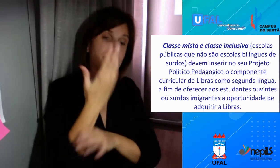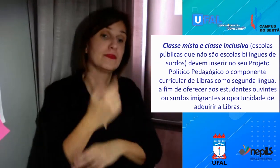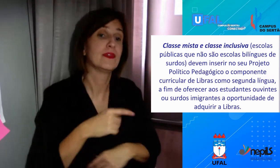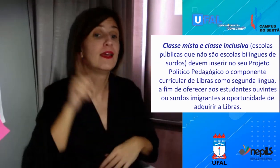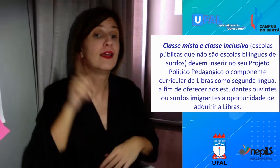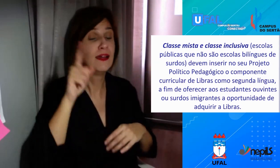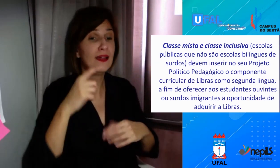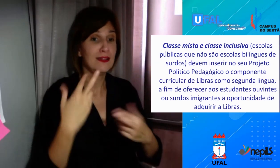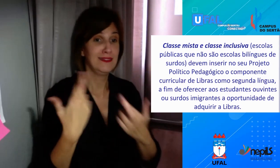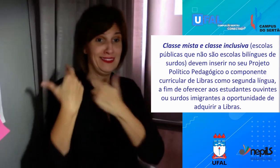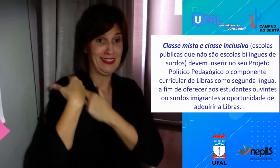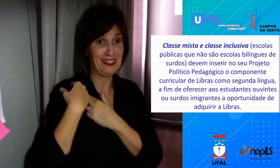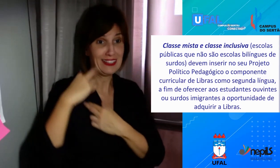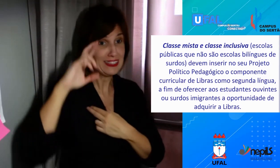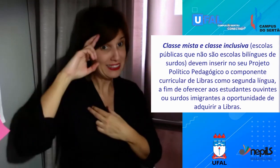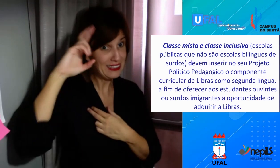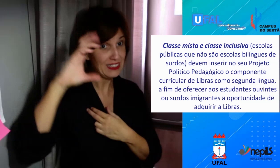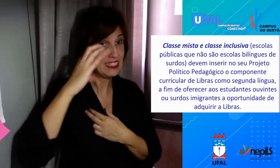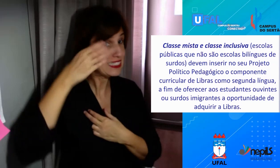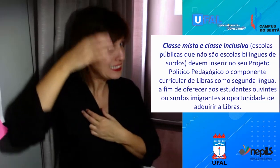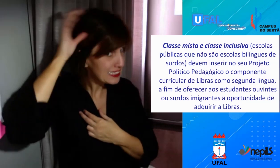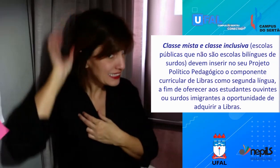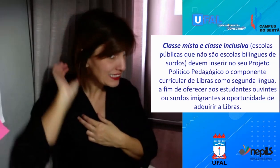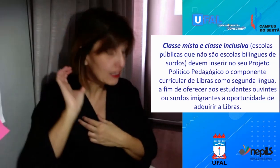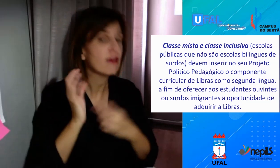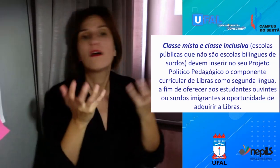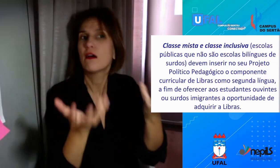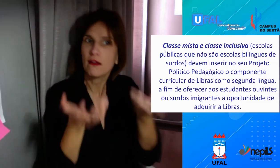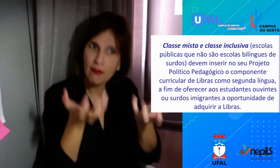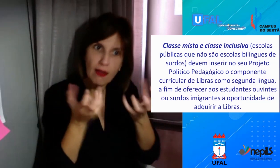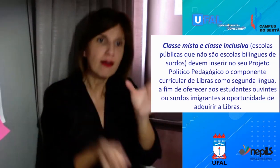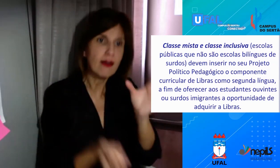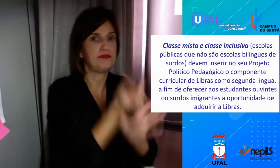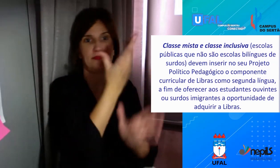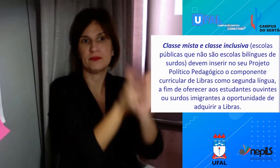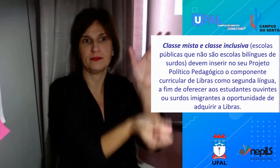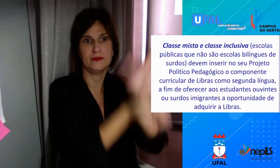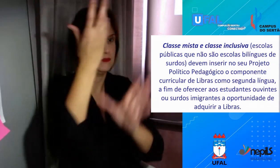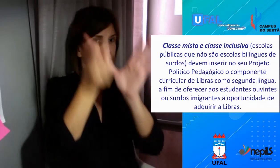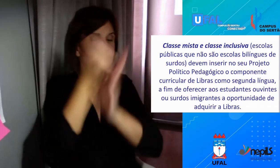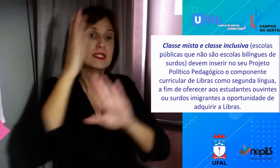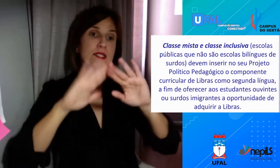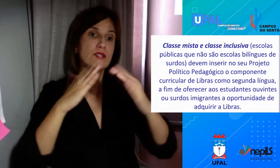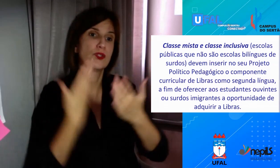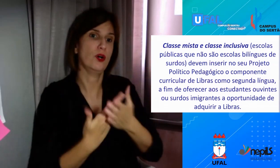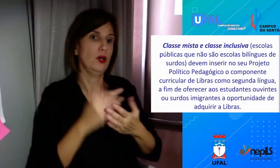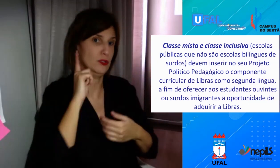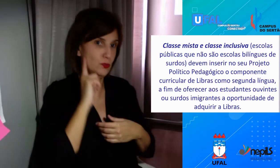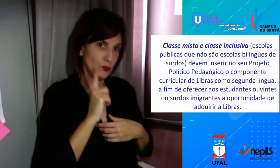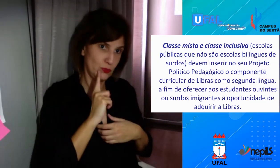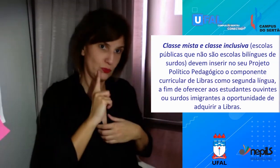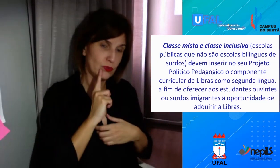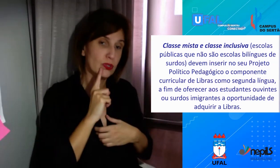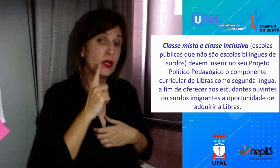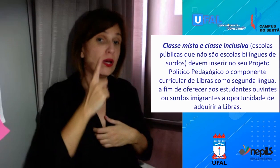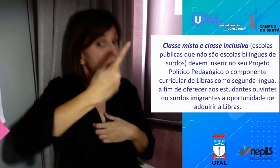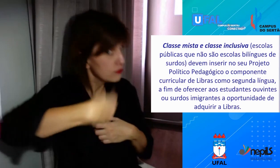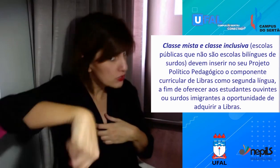onde as escolas bilíngues não sejam ainda uma realidade. A professora Crisiane menciona que o